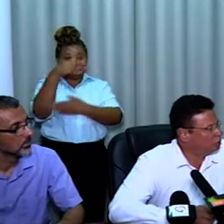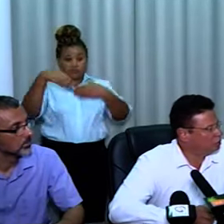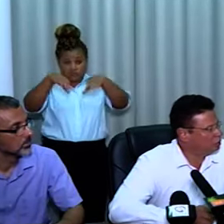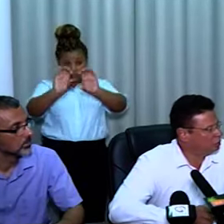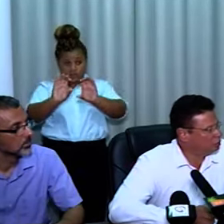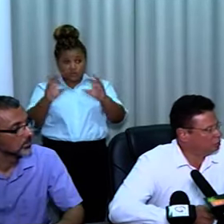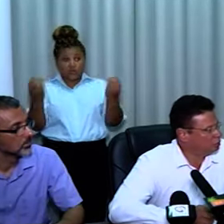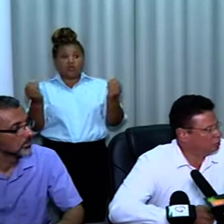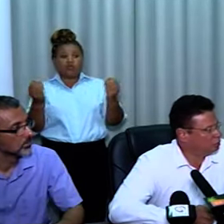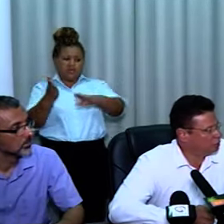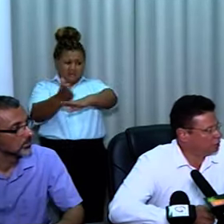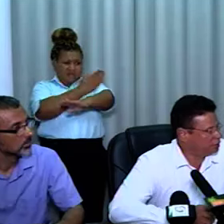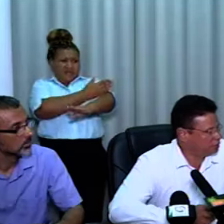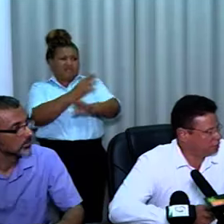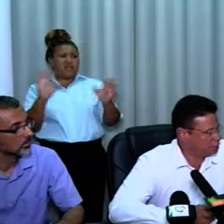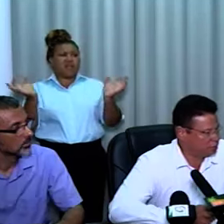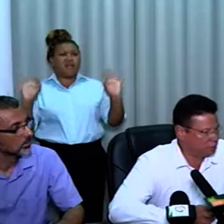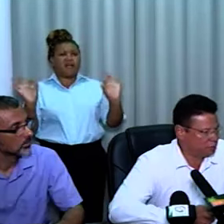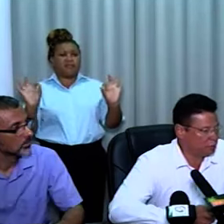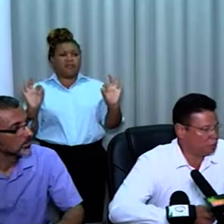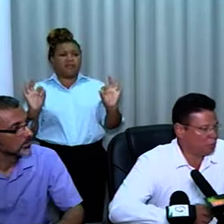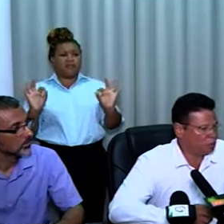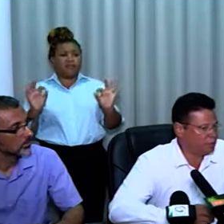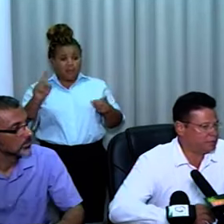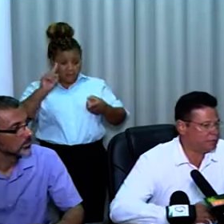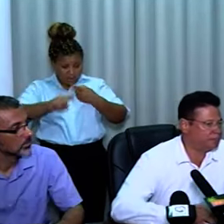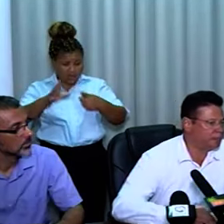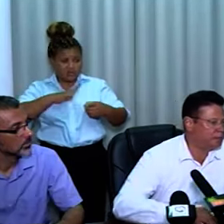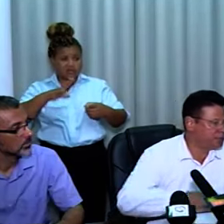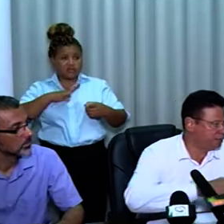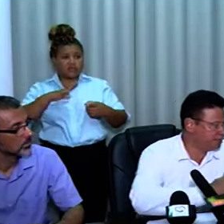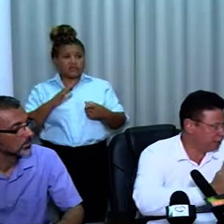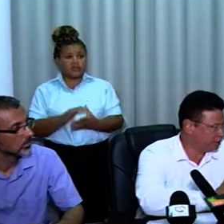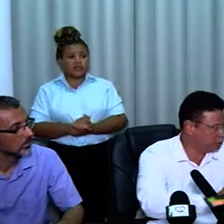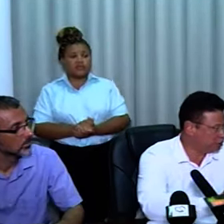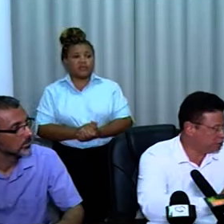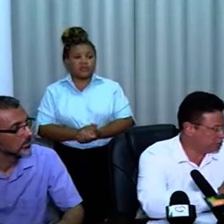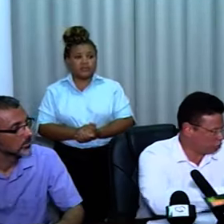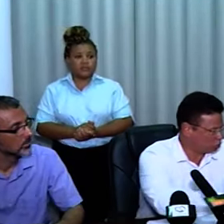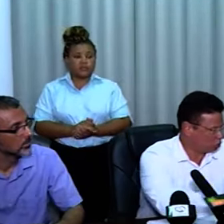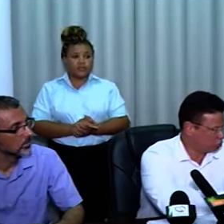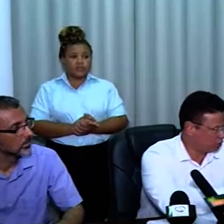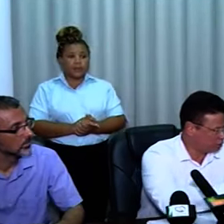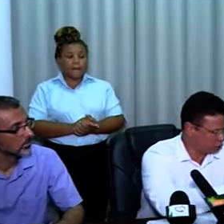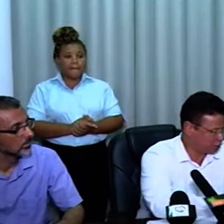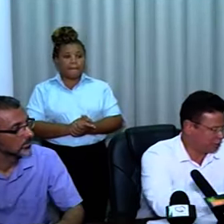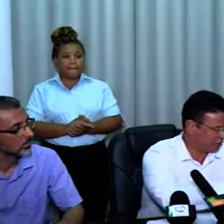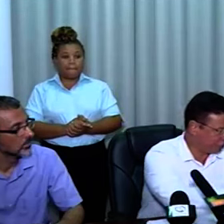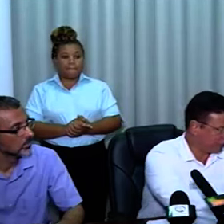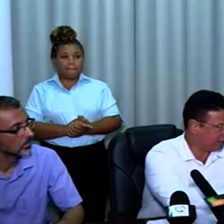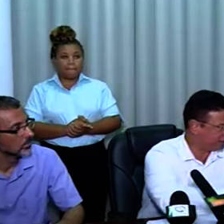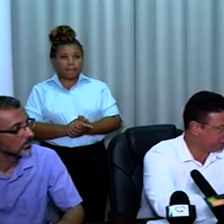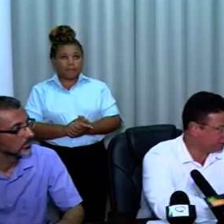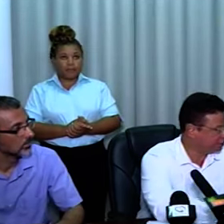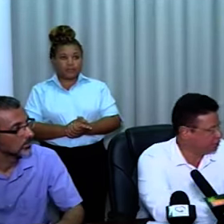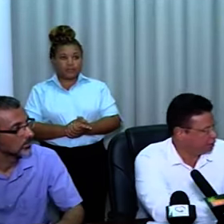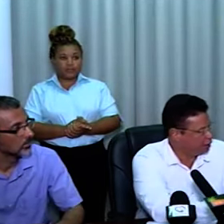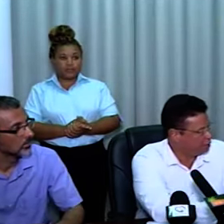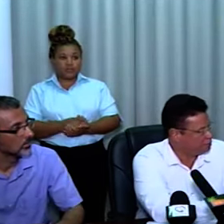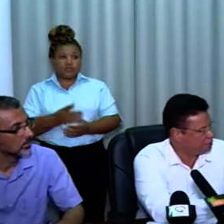ministre capable de bien manager la situation. Oui, je comprends ce que tu dis. Mais c'est mal étant, et tu m'as sorti de l'avion et puis